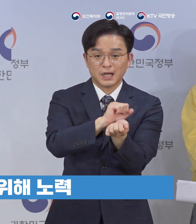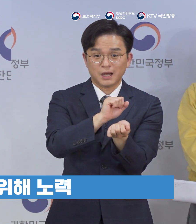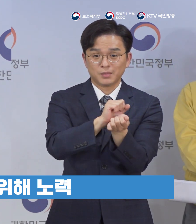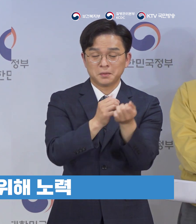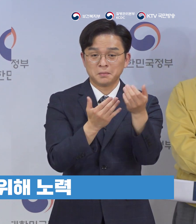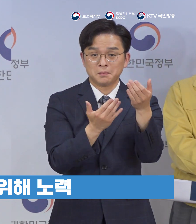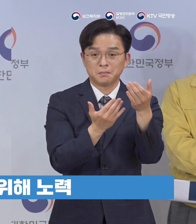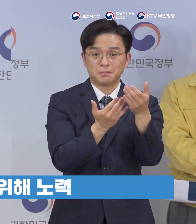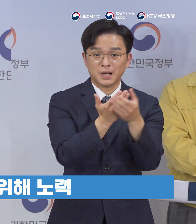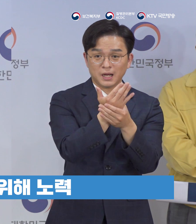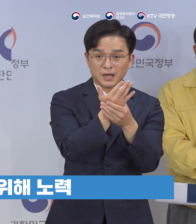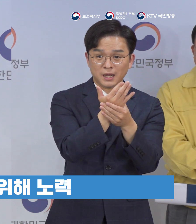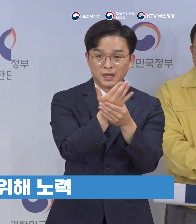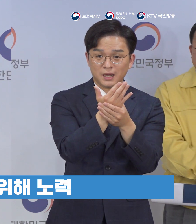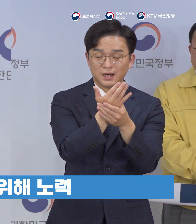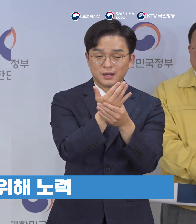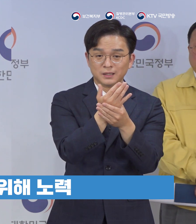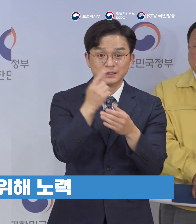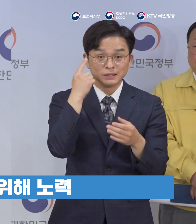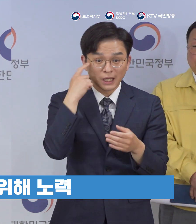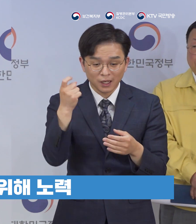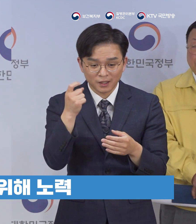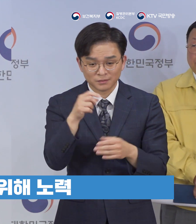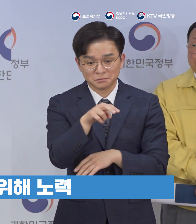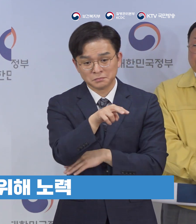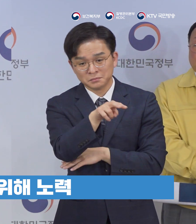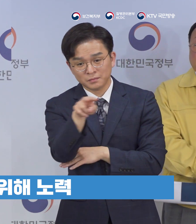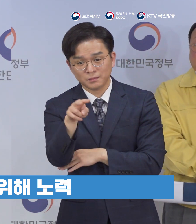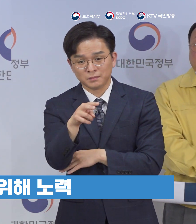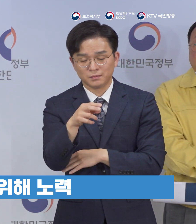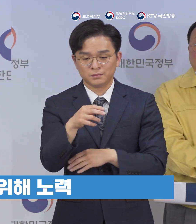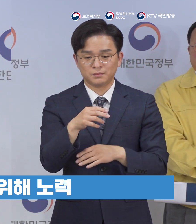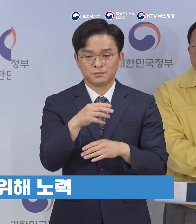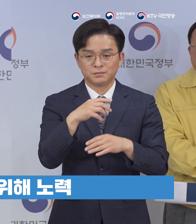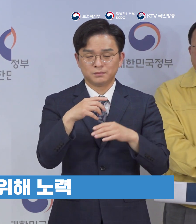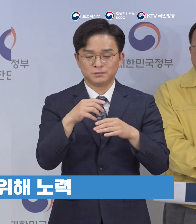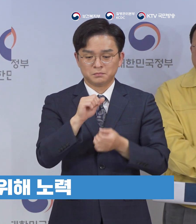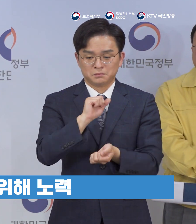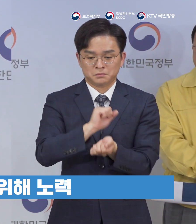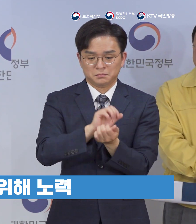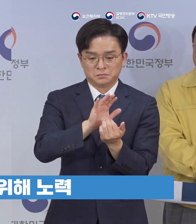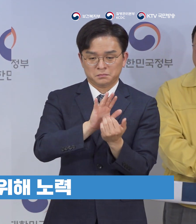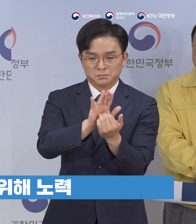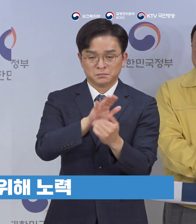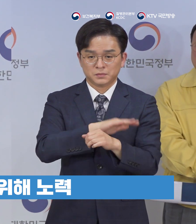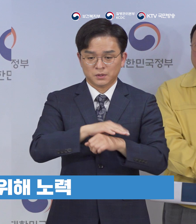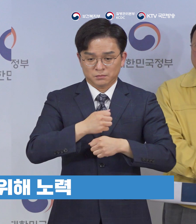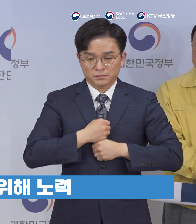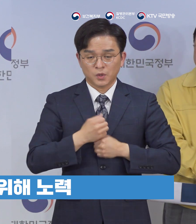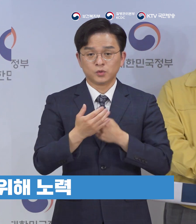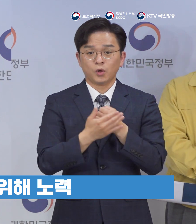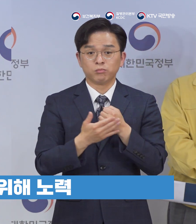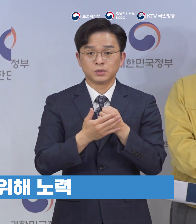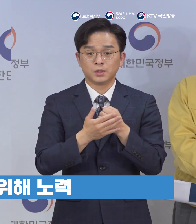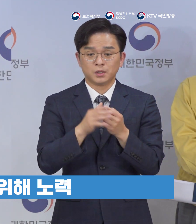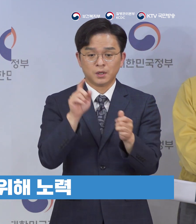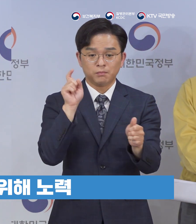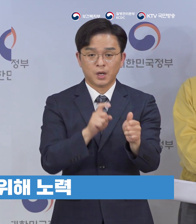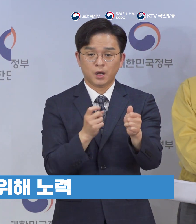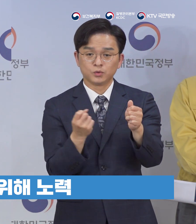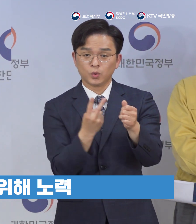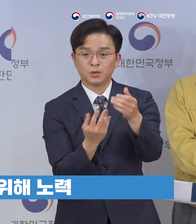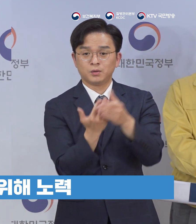등에서는 이태원 감염 확진자가 머물렀지만은 집단 감염 사례는 단 한 건도 발생을 하지